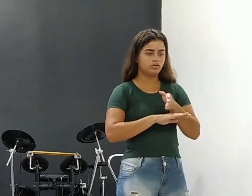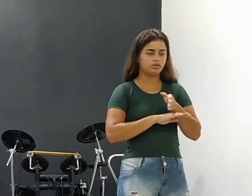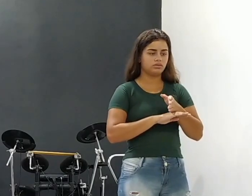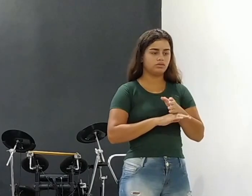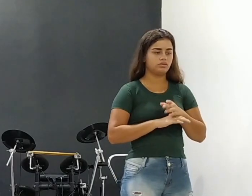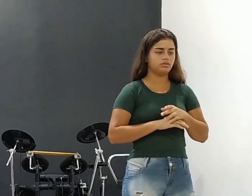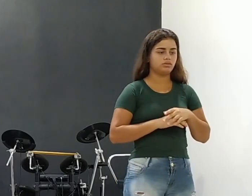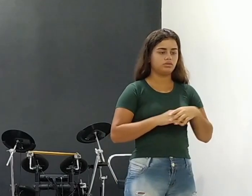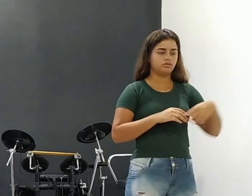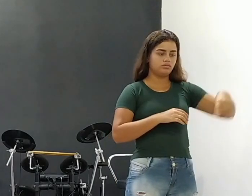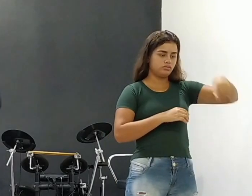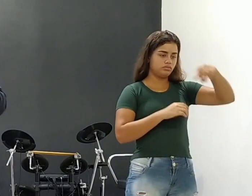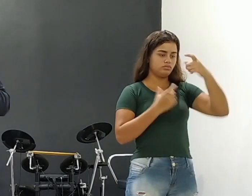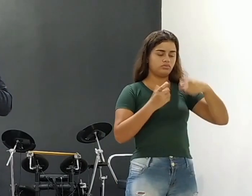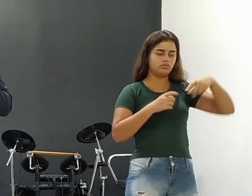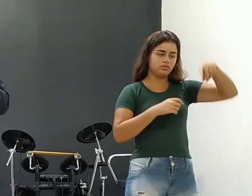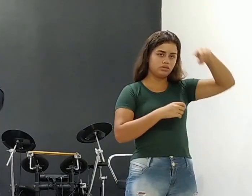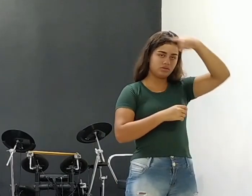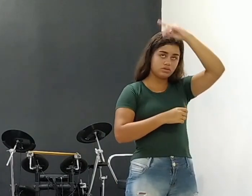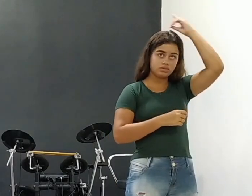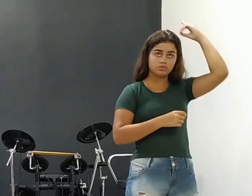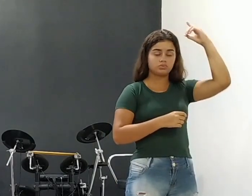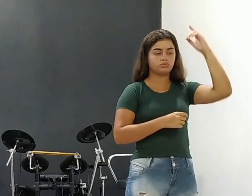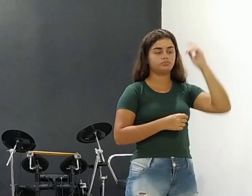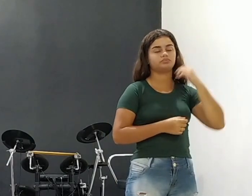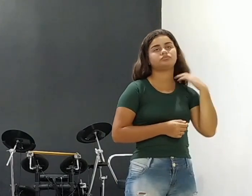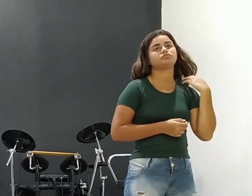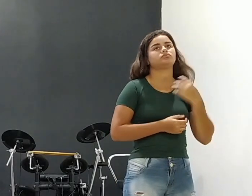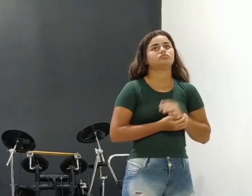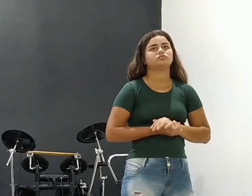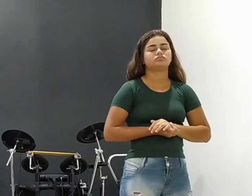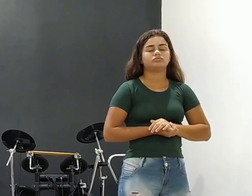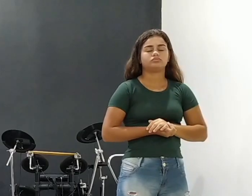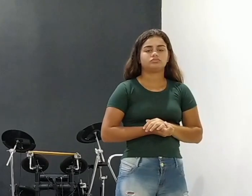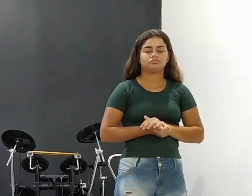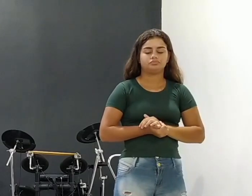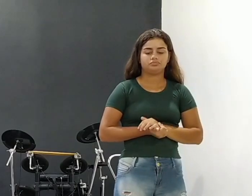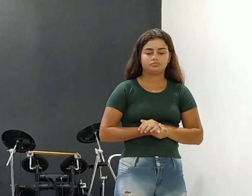mel. Se você não firmar compromisso comigo, aquela muralha não cai.